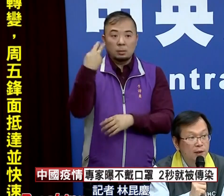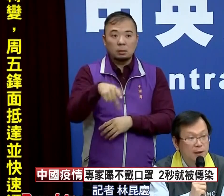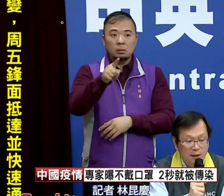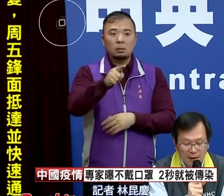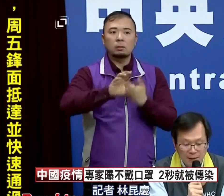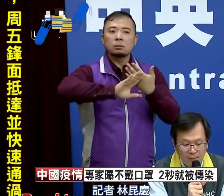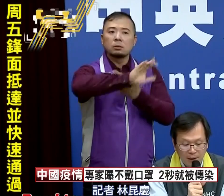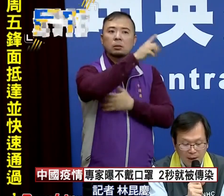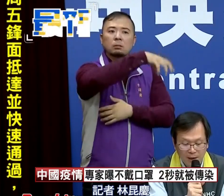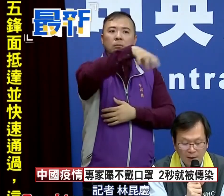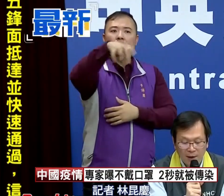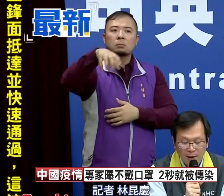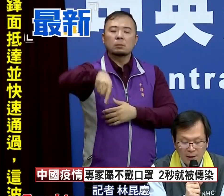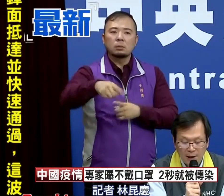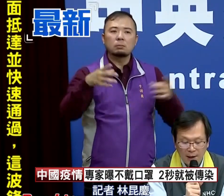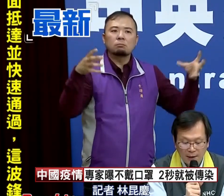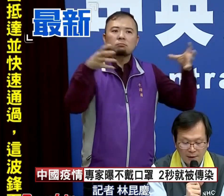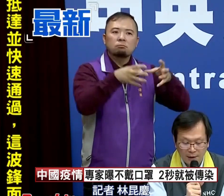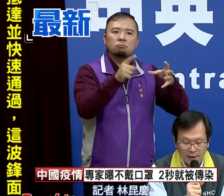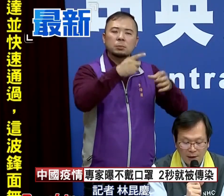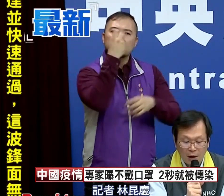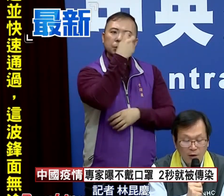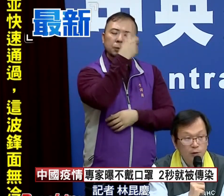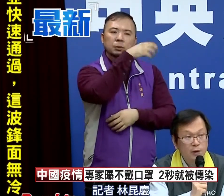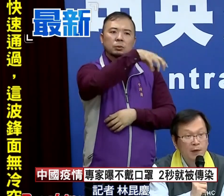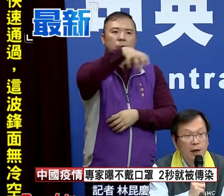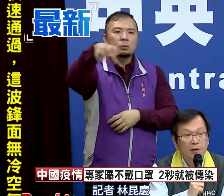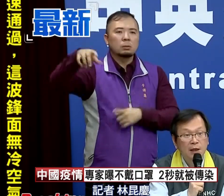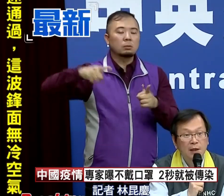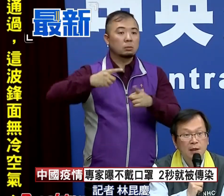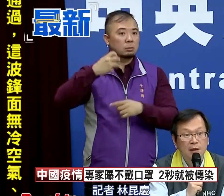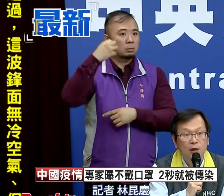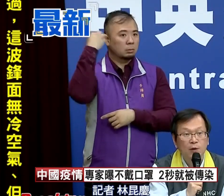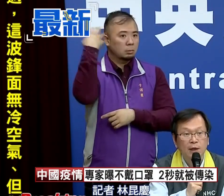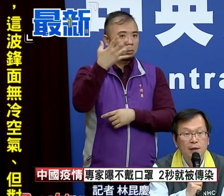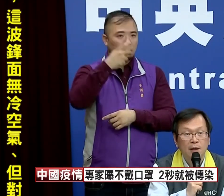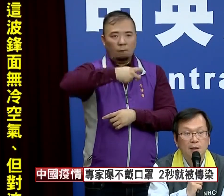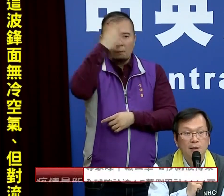可以选择，那么如果当初没有选择台湾，那么现在就应该要来承担。